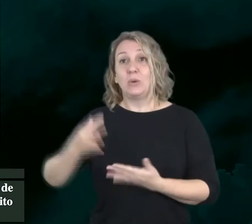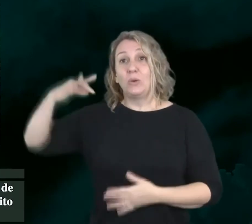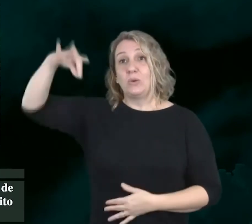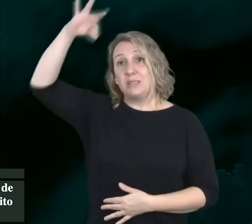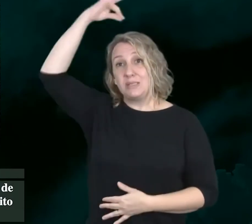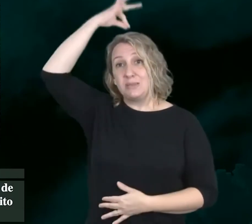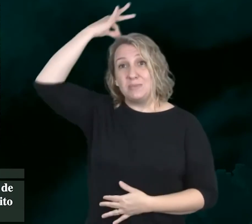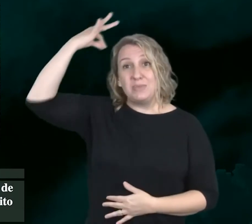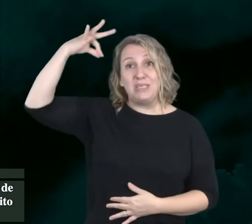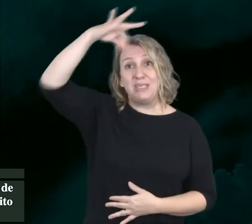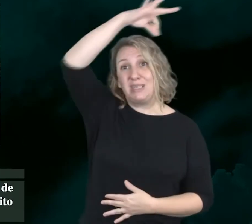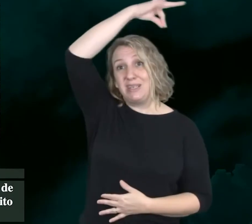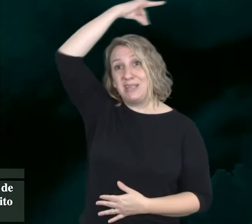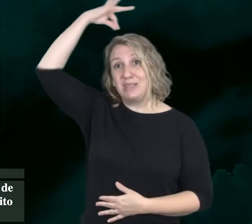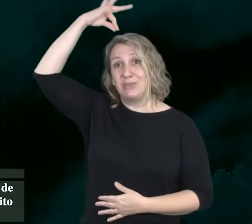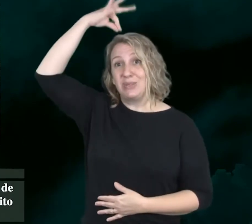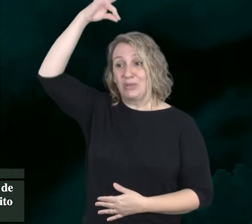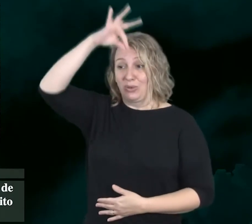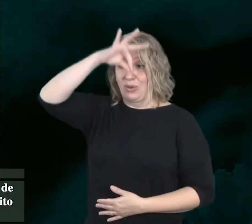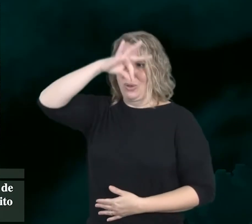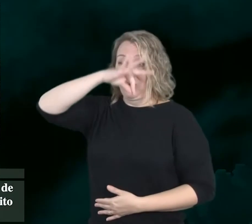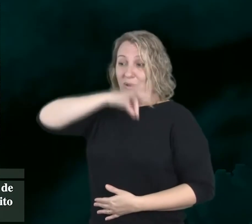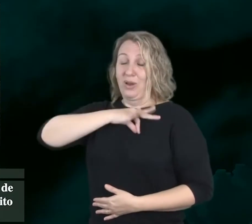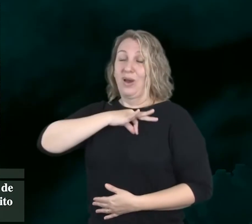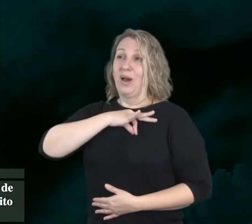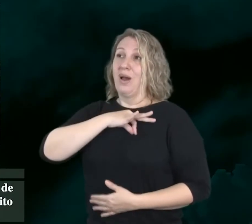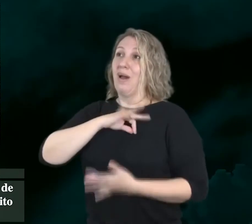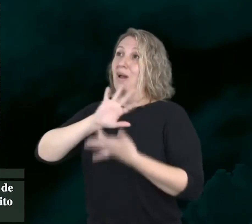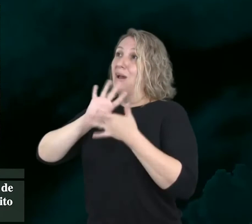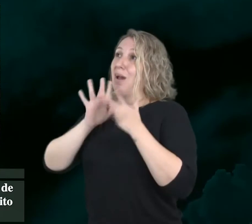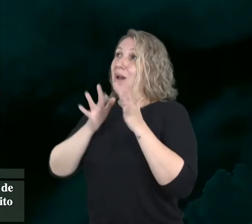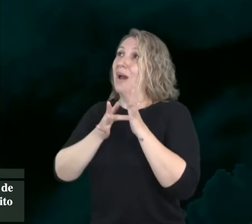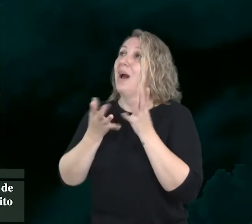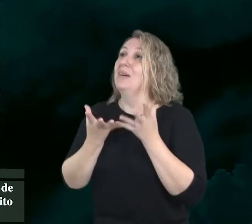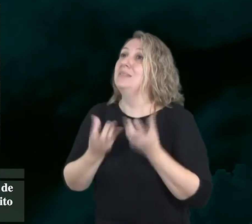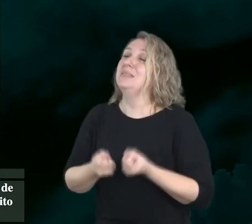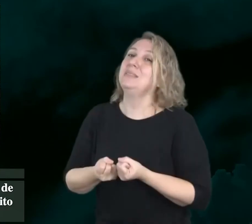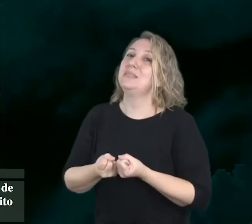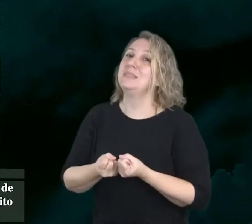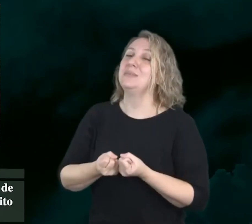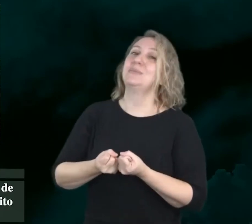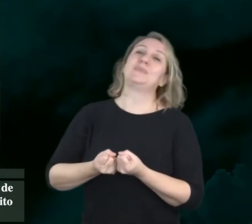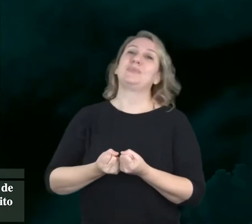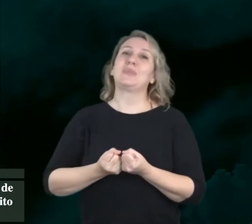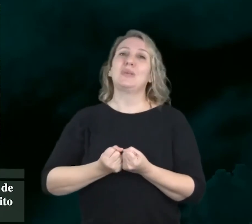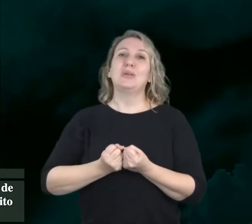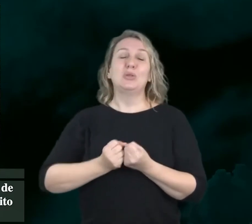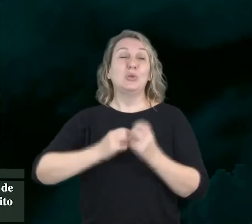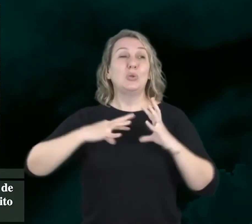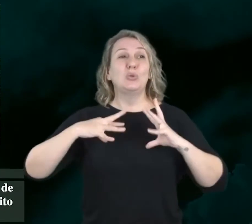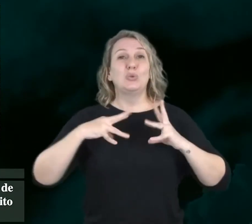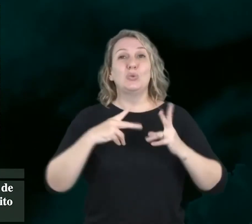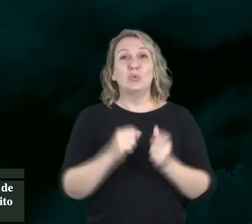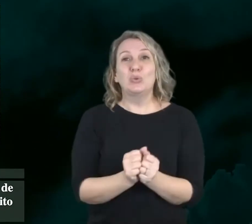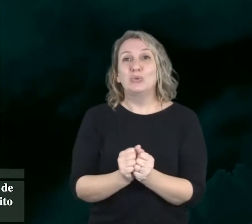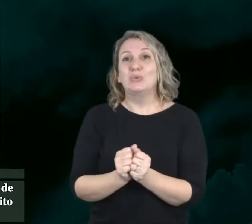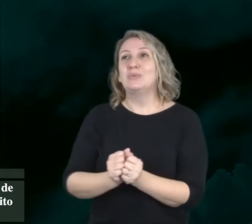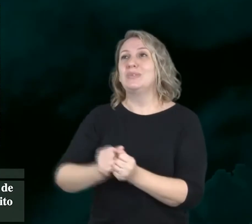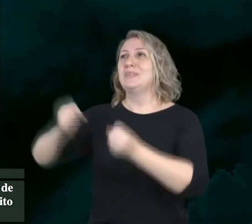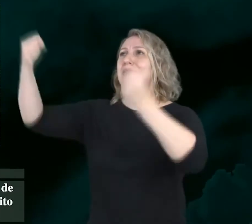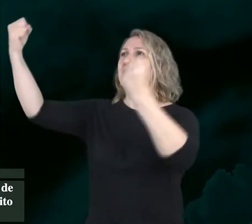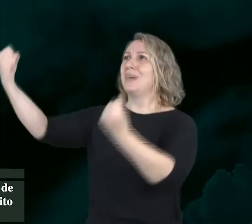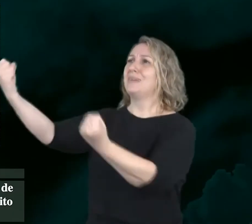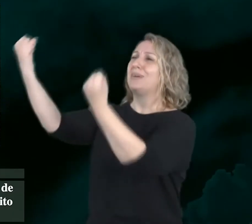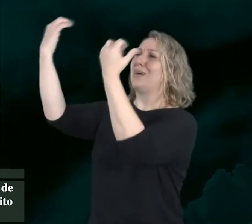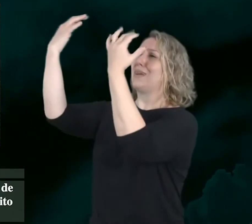nós recebemos no momento que cremos em Jesus, esse Espírito, no meio desse processo todo, está derramando o